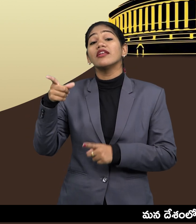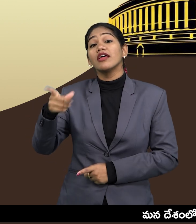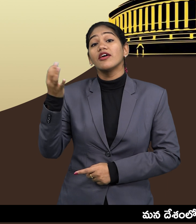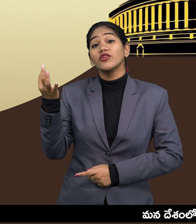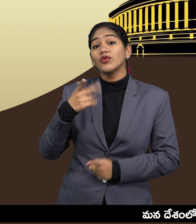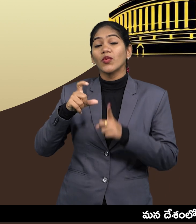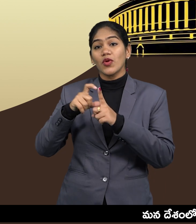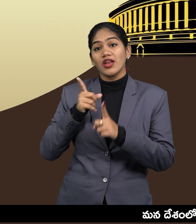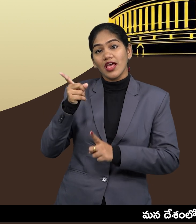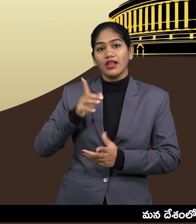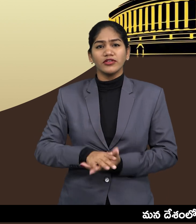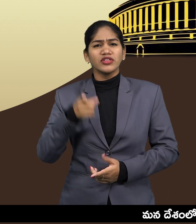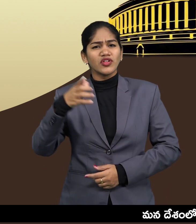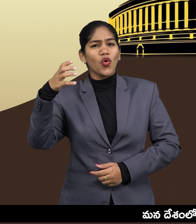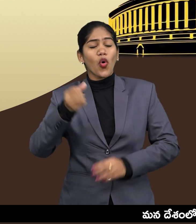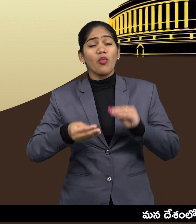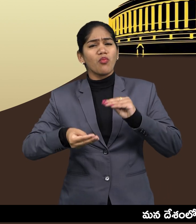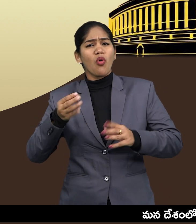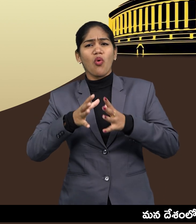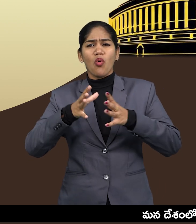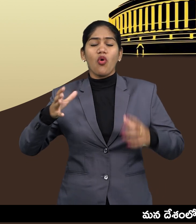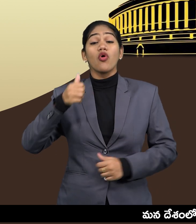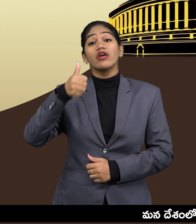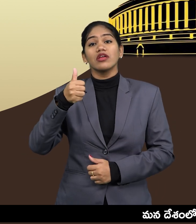మన దేశంలో అత్యున్నత అధికారాన్ని కలిగి ఉంది.